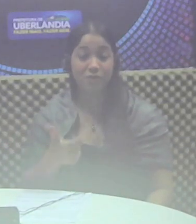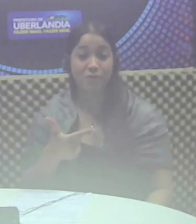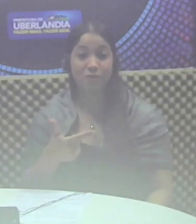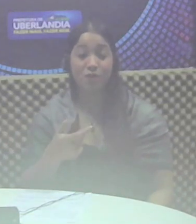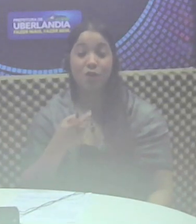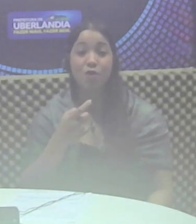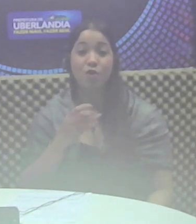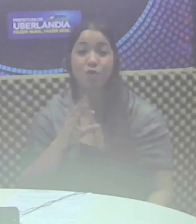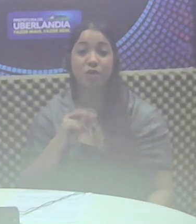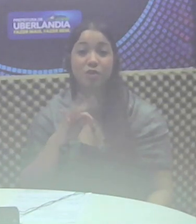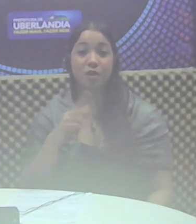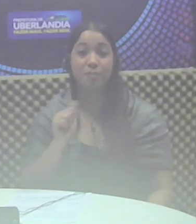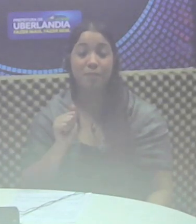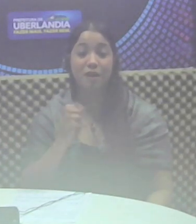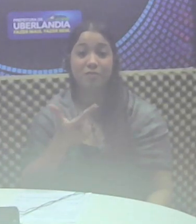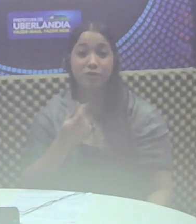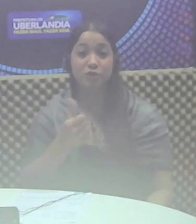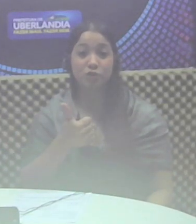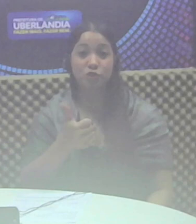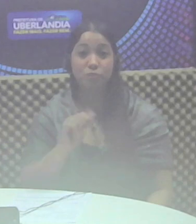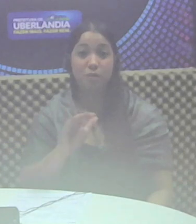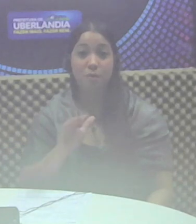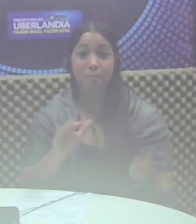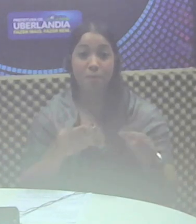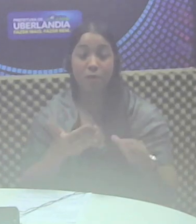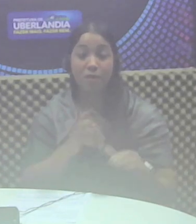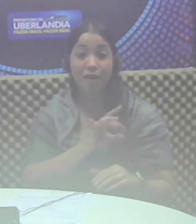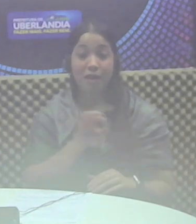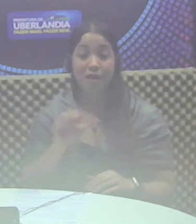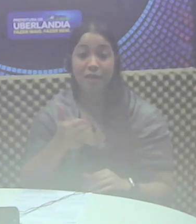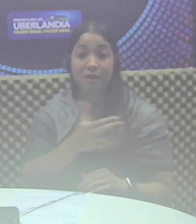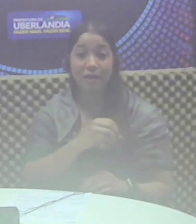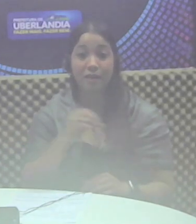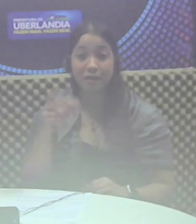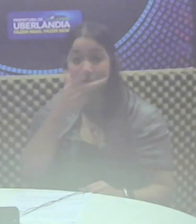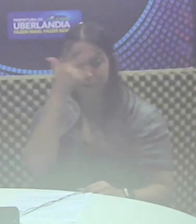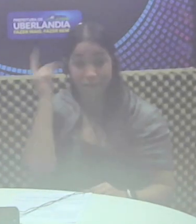Curitiba com 21 mortes violentas a a cada 100.000